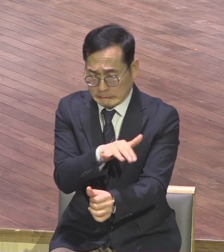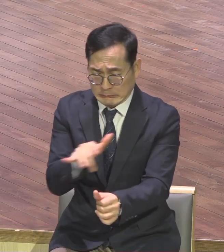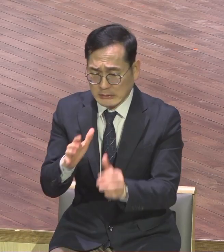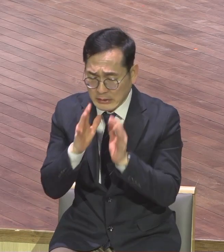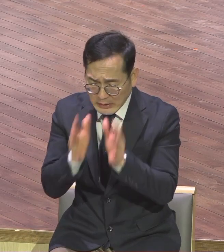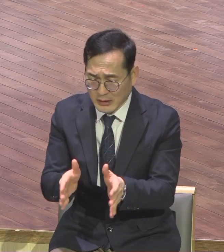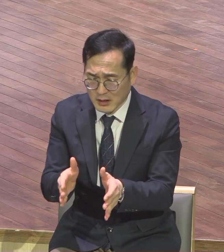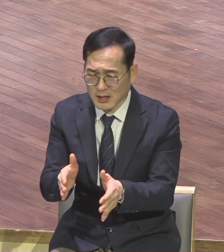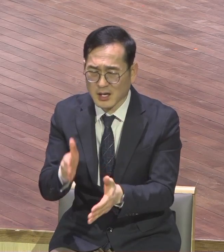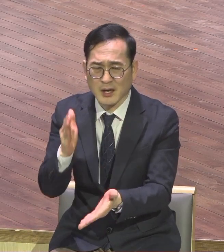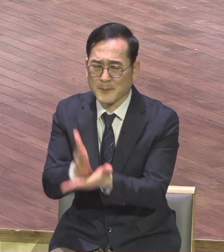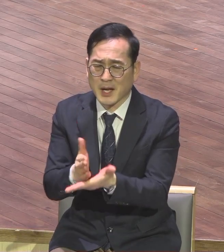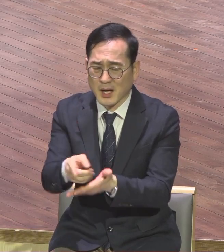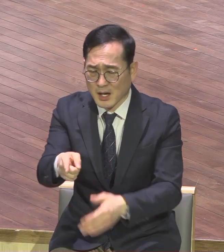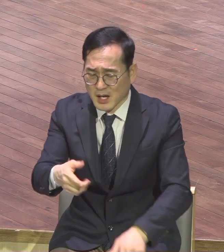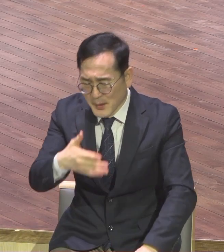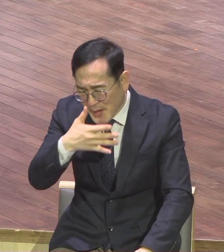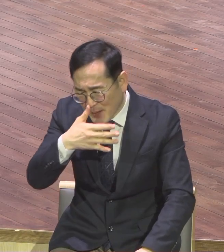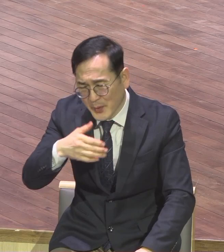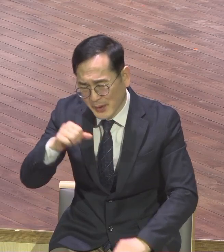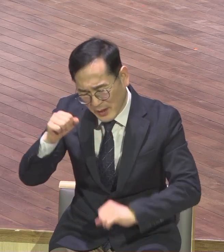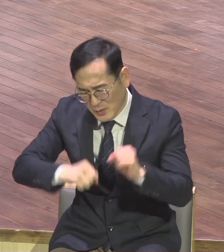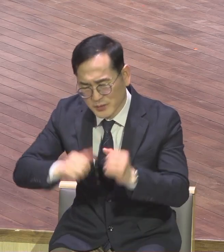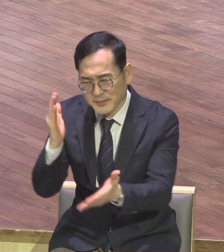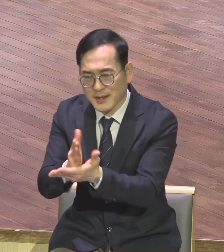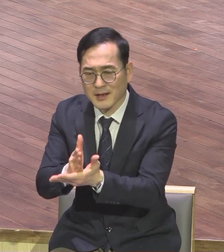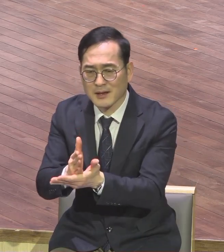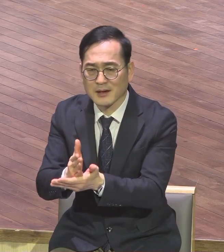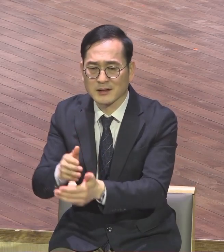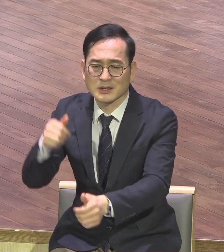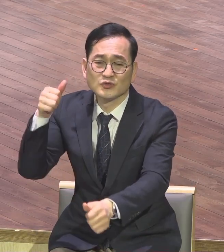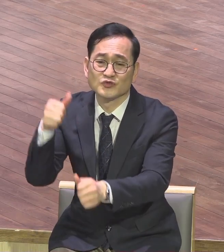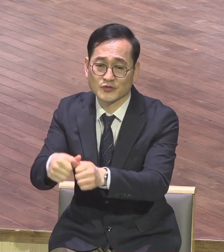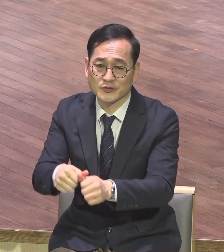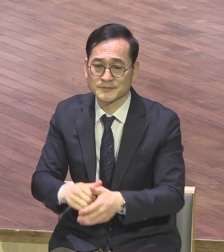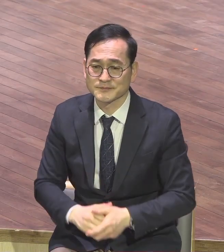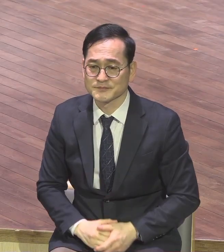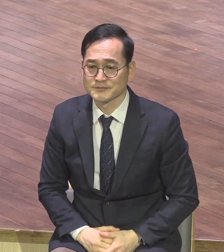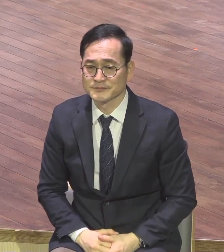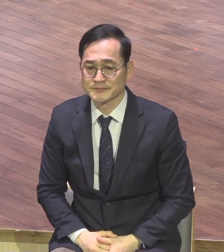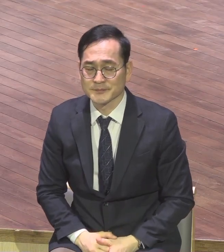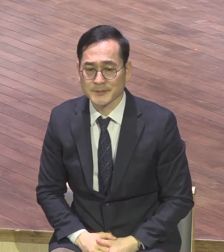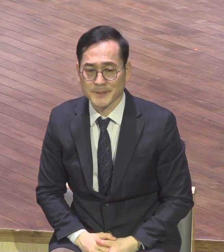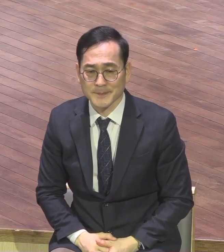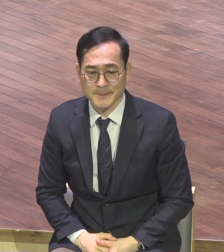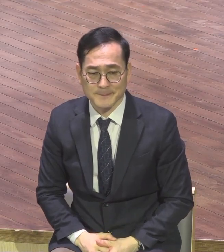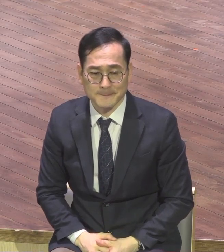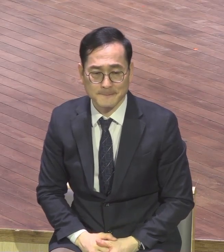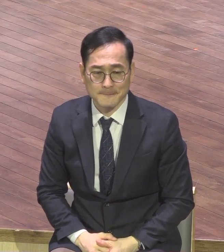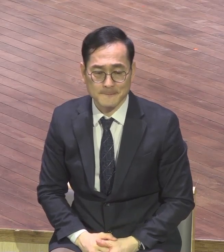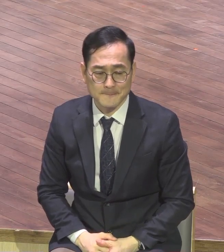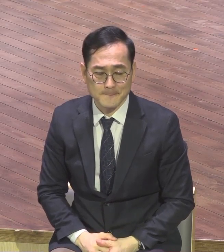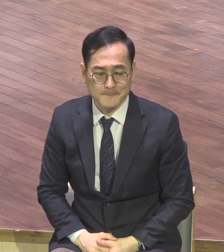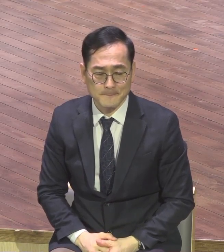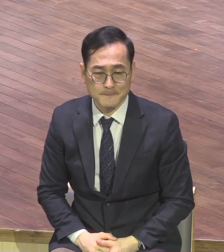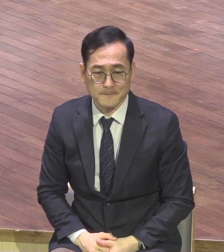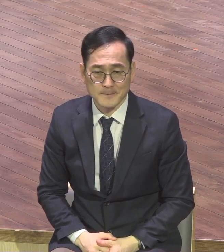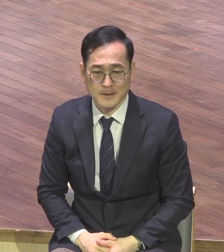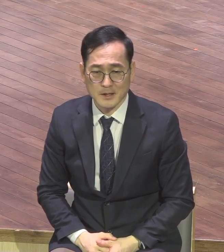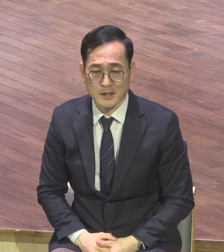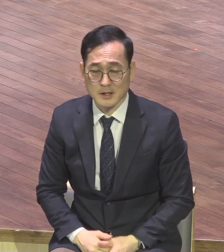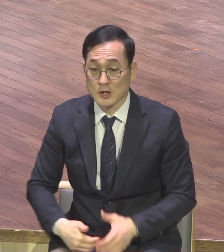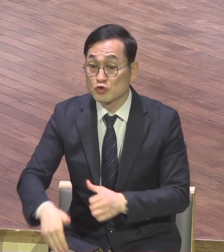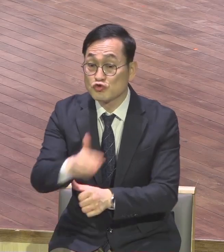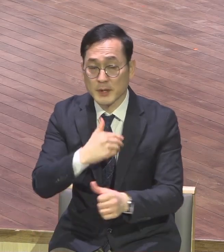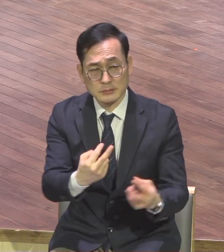넘어갈 아직도 그 수준이냐? 성도 여러분, 여러분이 신앙생활 하면서 부정적인 말을 듣거든 흔들리지 말기